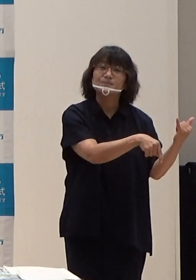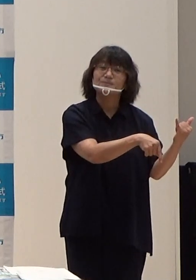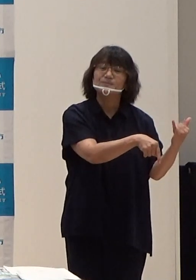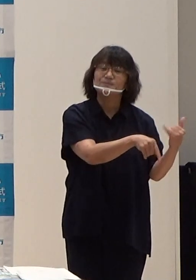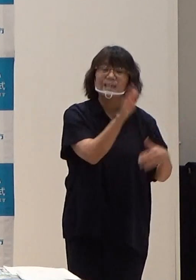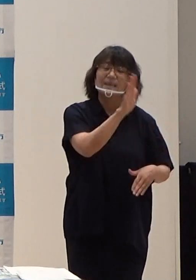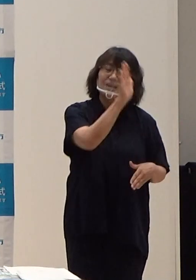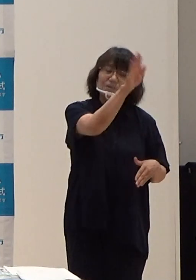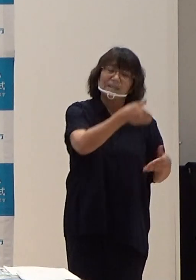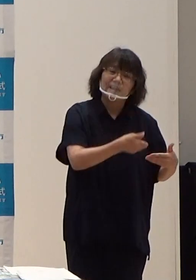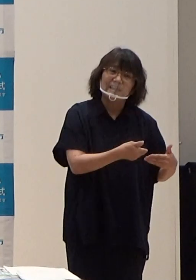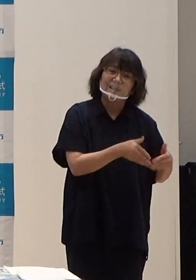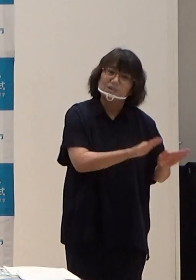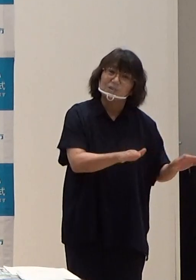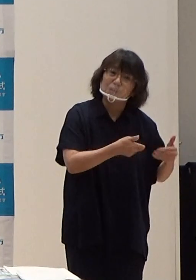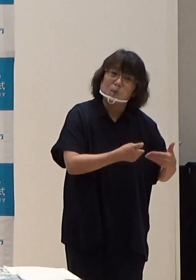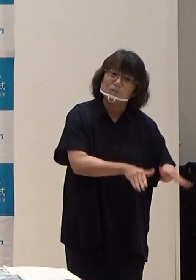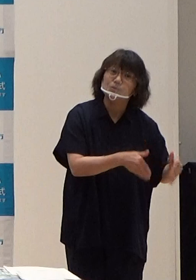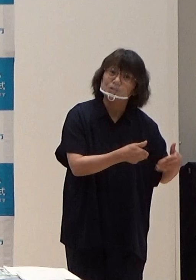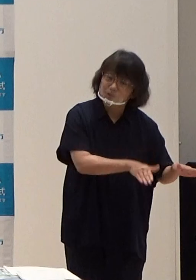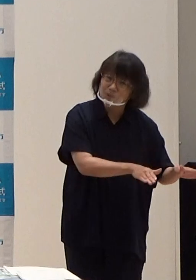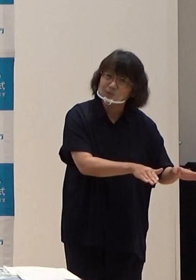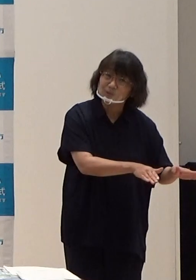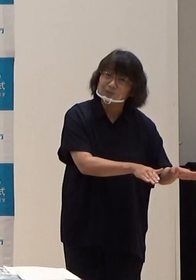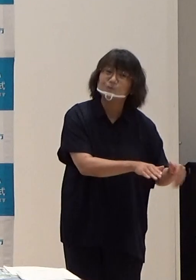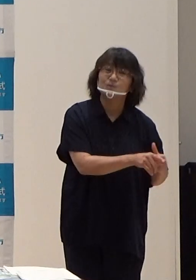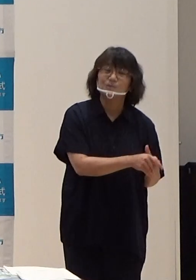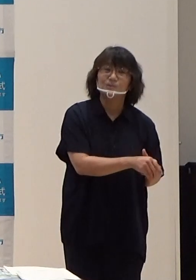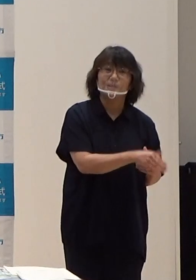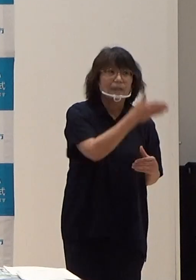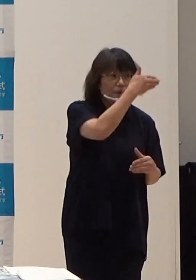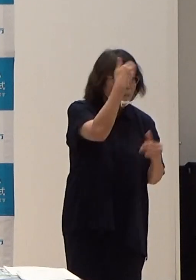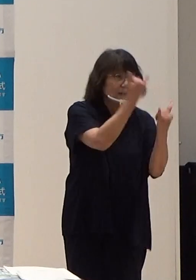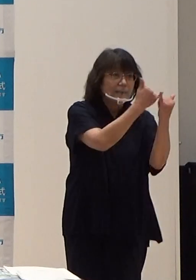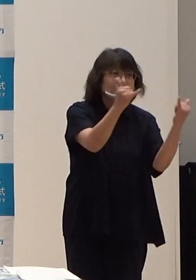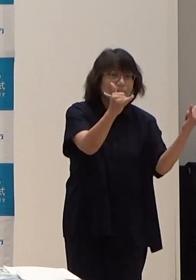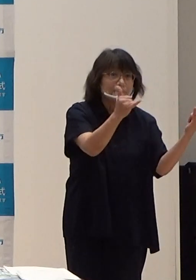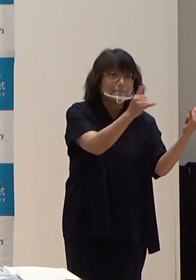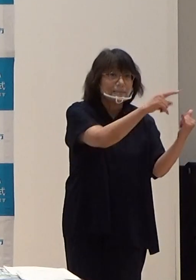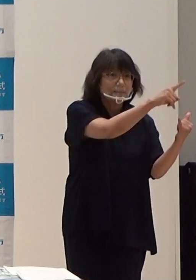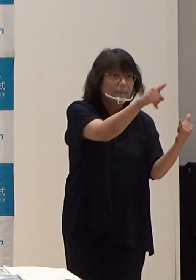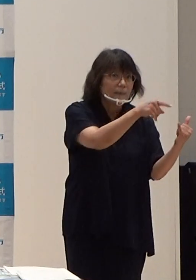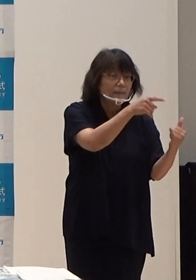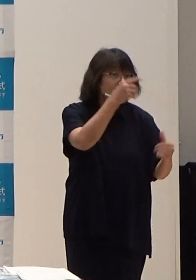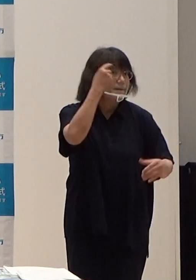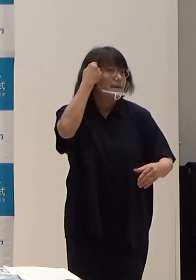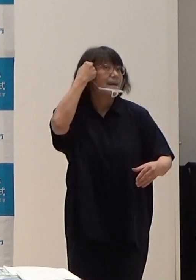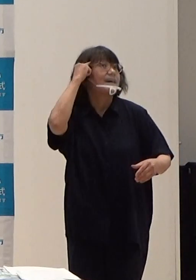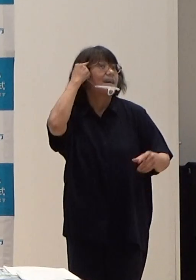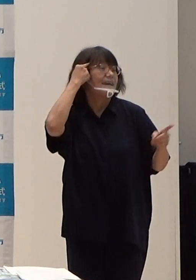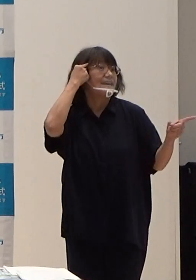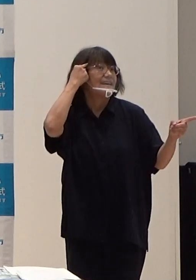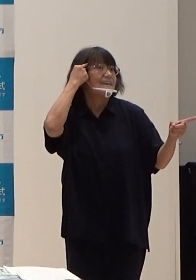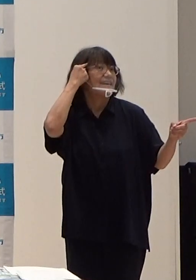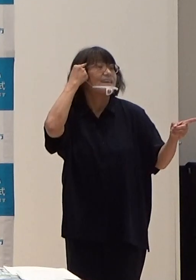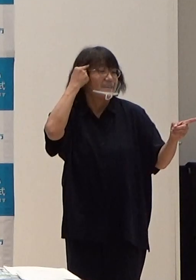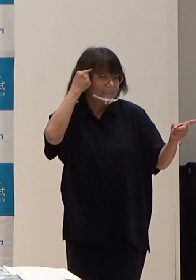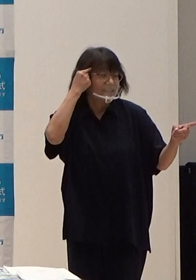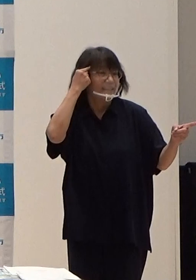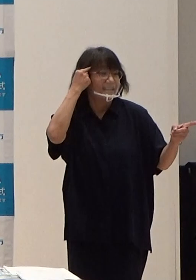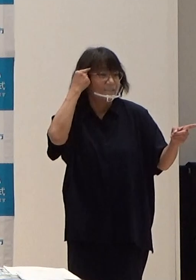子さんを持たれるあるいは育児をしている方の何を考えて目指しておられるか望んでおられる